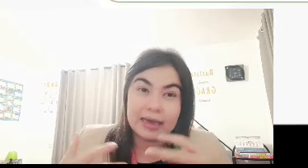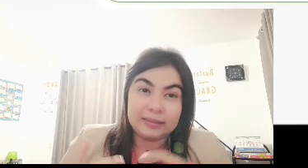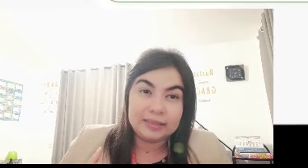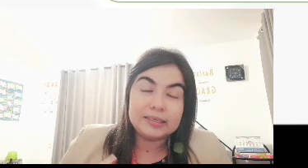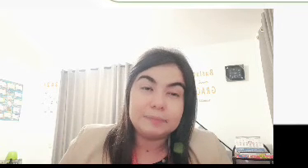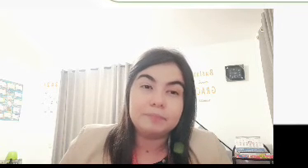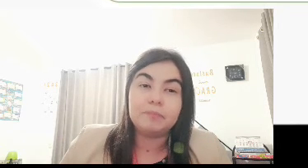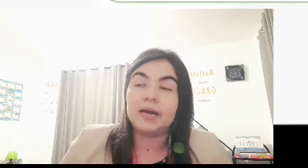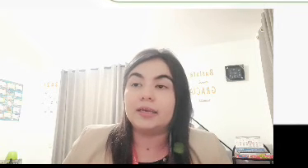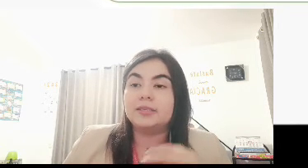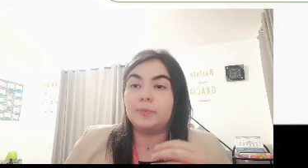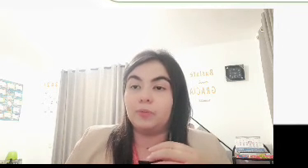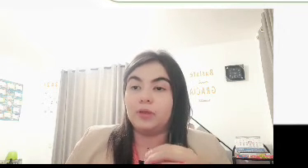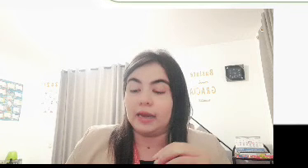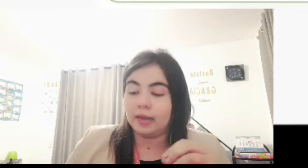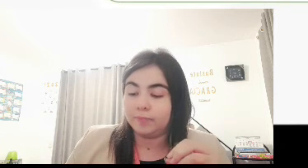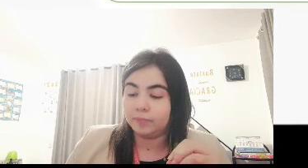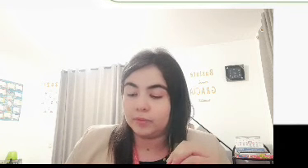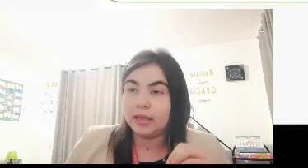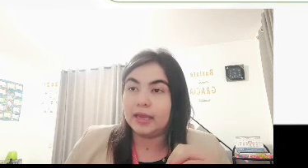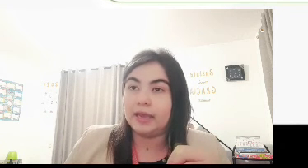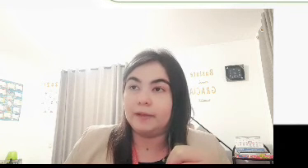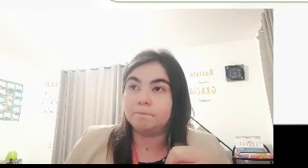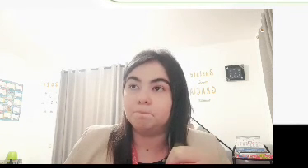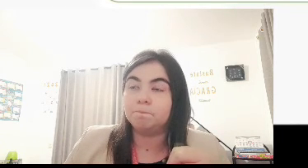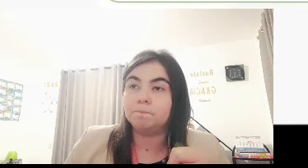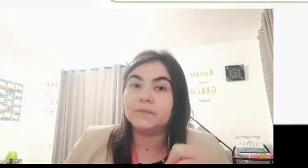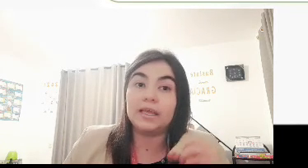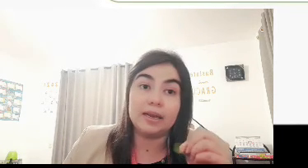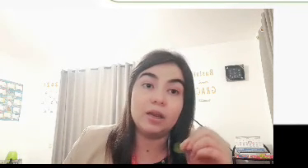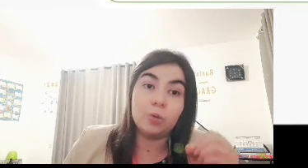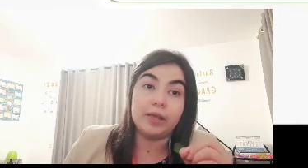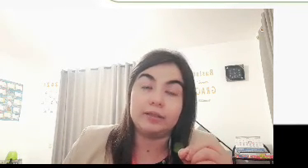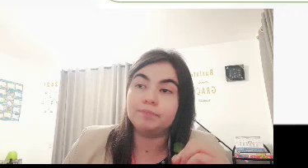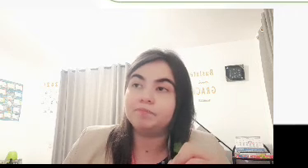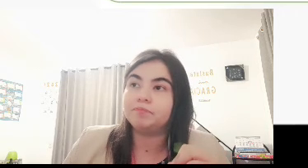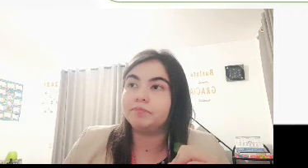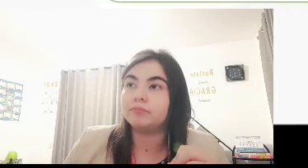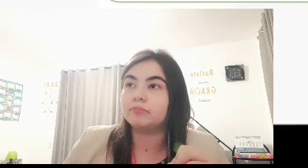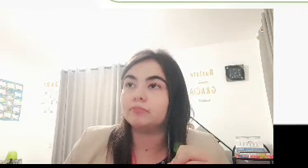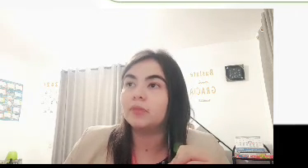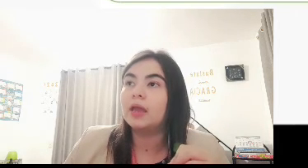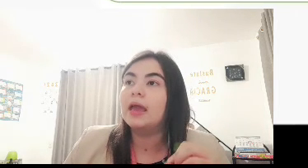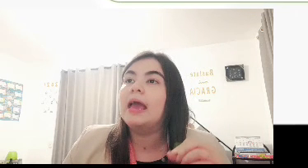una cartilla para que se pudiera tener en cuenta.